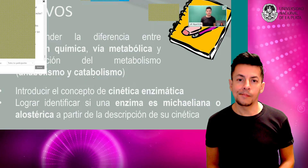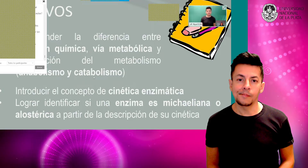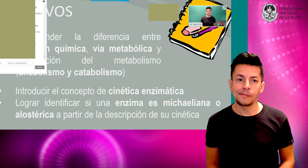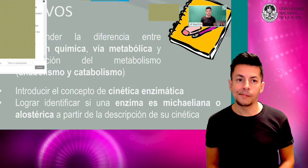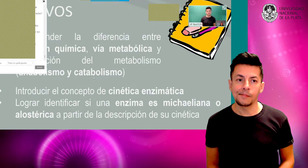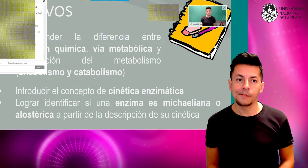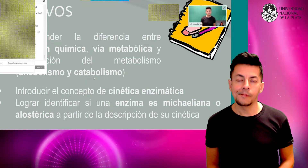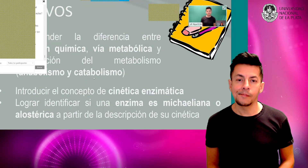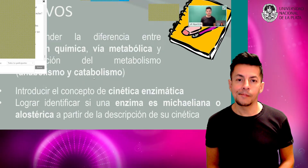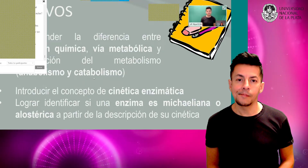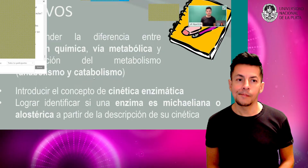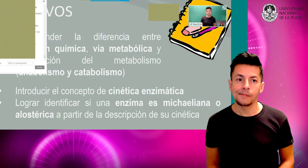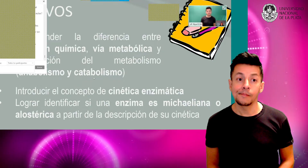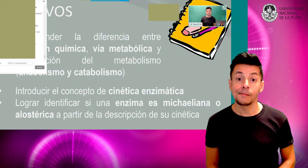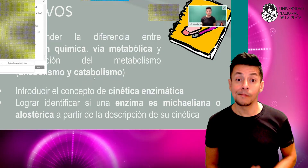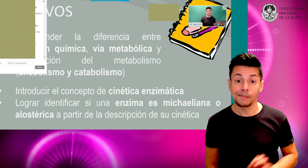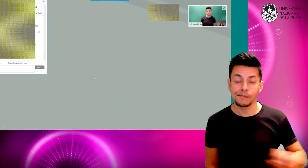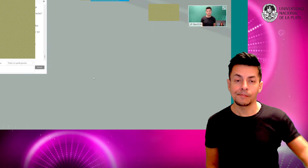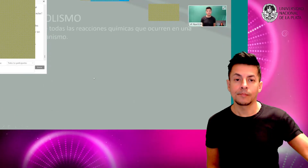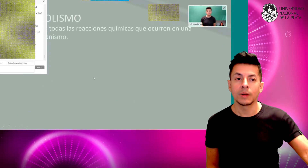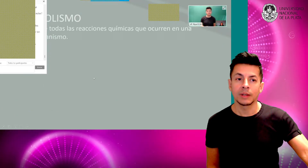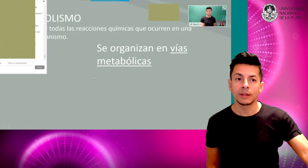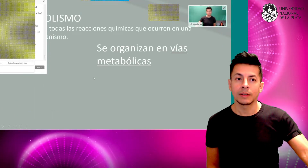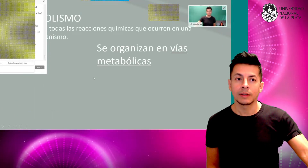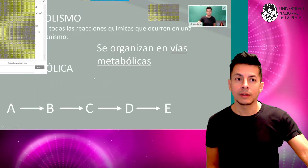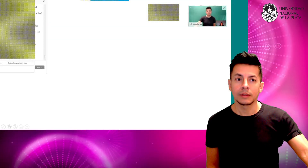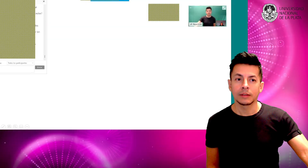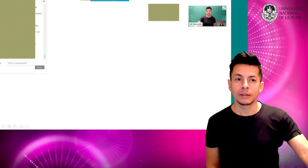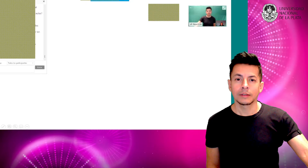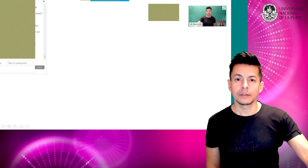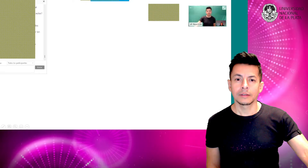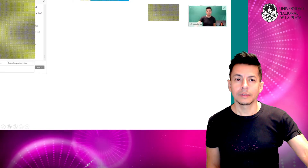Bien. Bueno, vamos a hacer un repasito entonces.